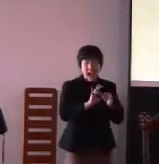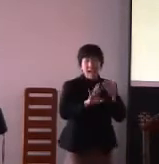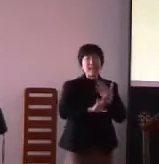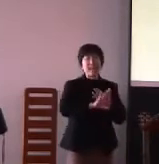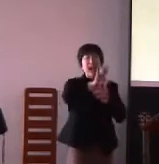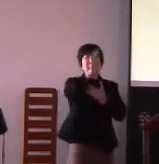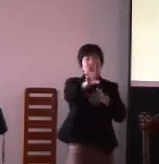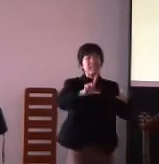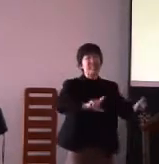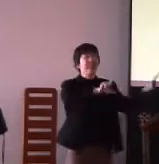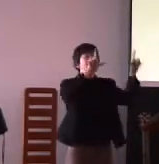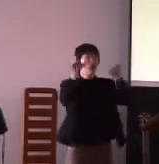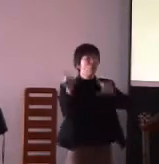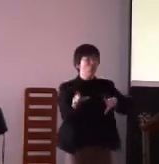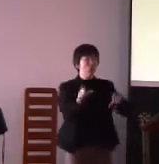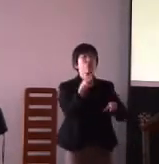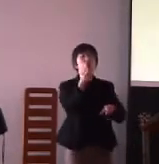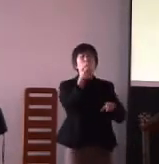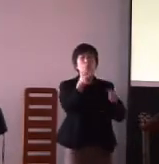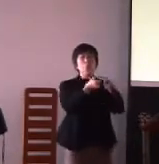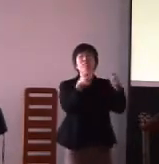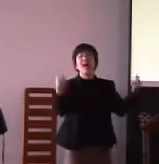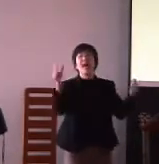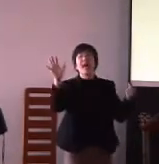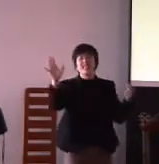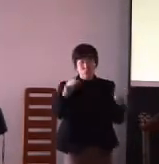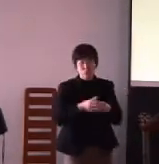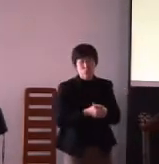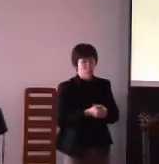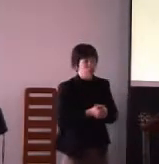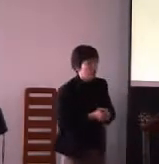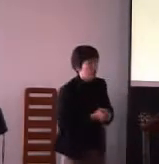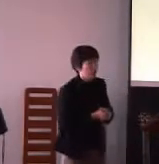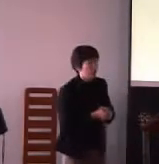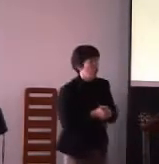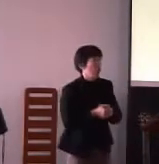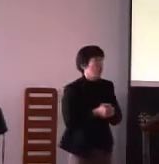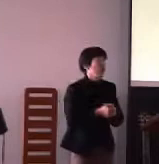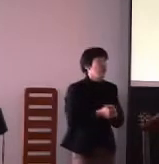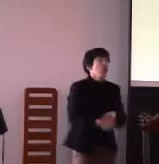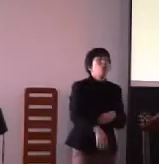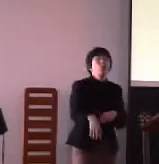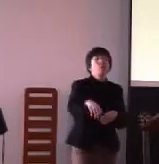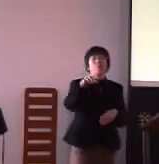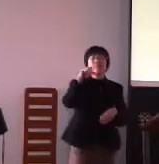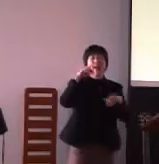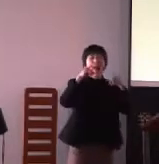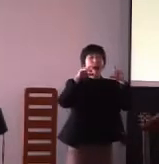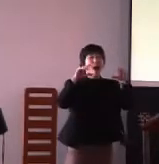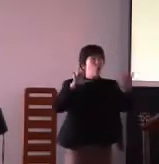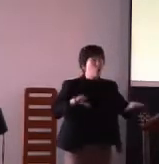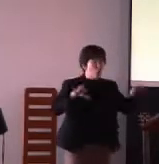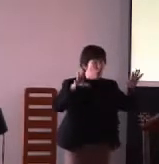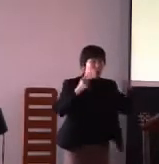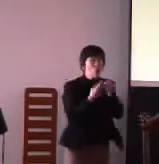だから外国は少し長くおりました。長期におりましたということ